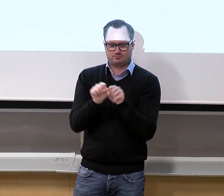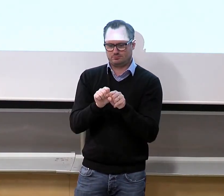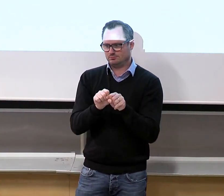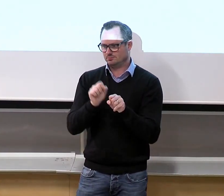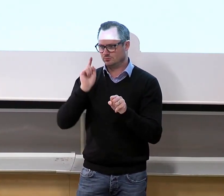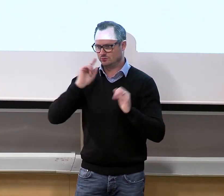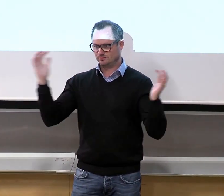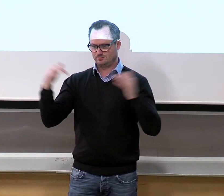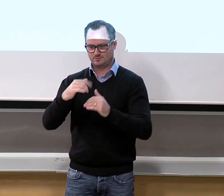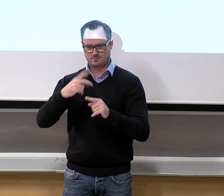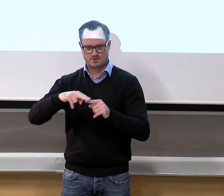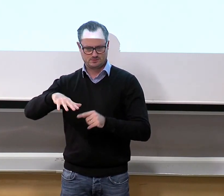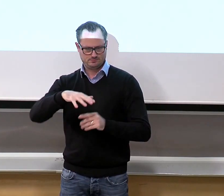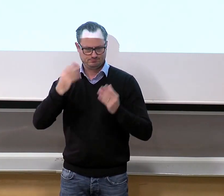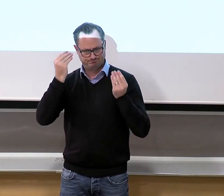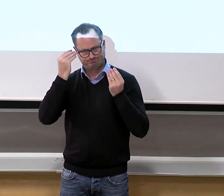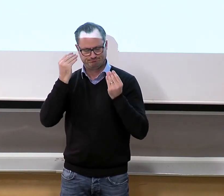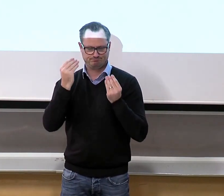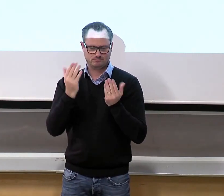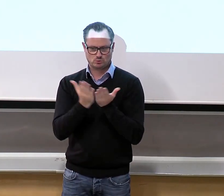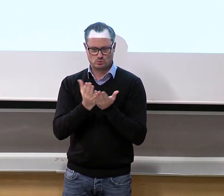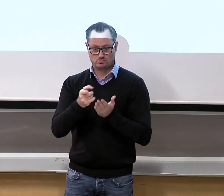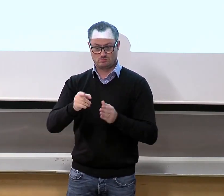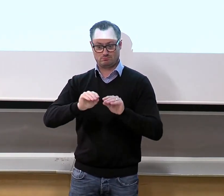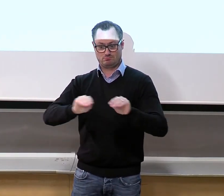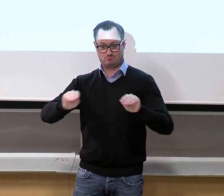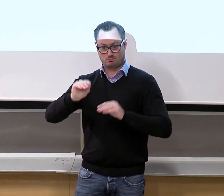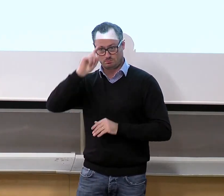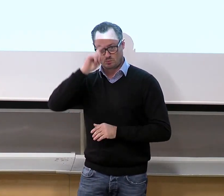Och då så har de ett regionalt upptag av döva elever.